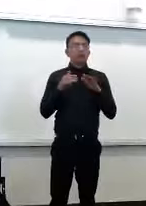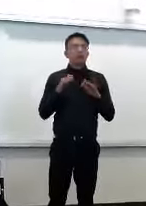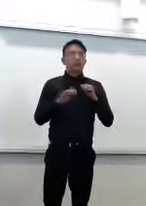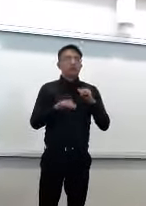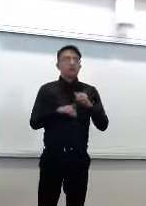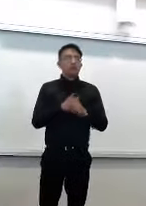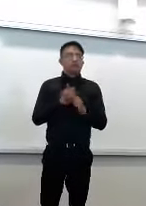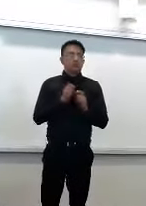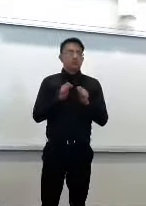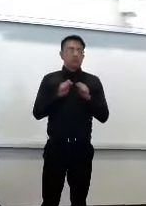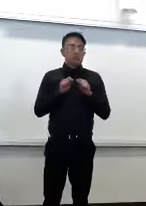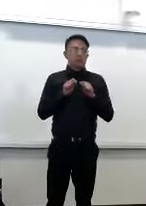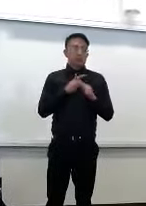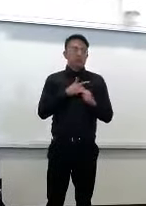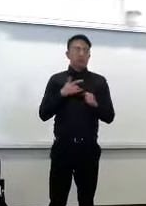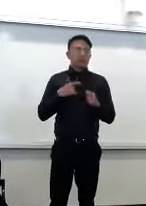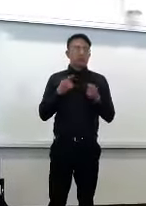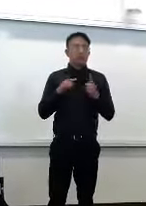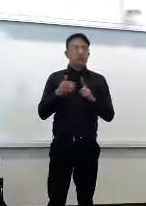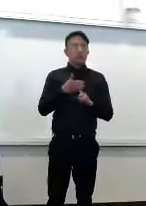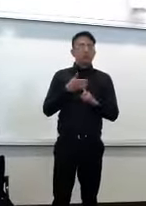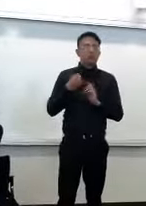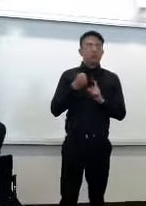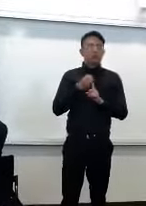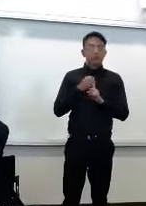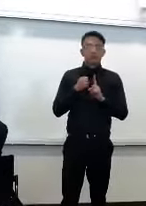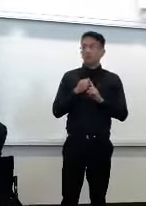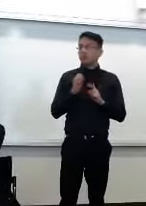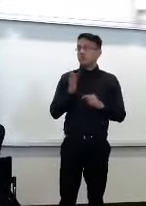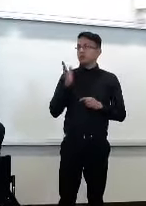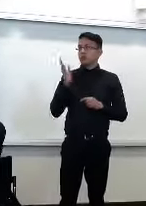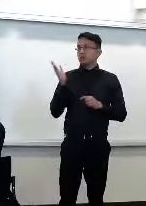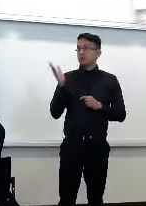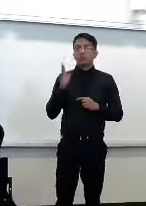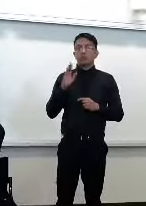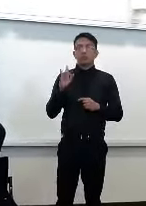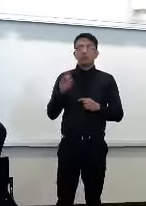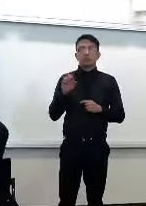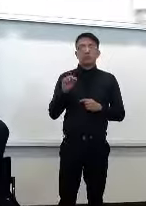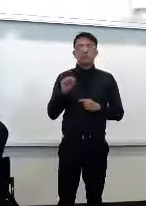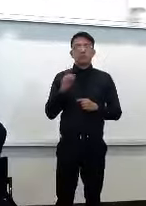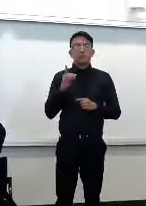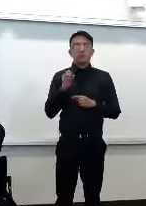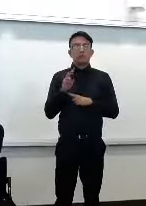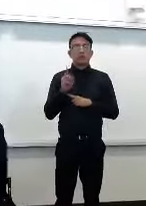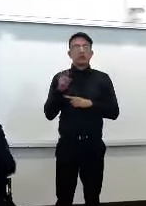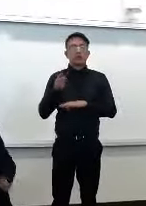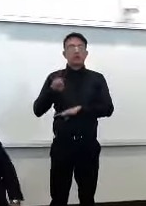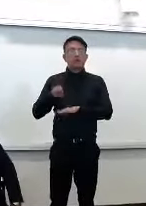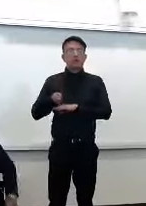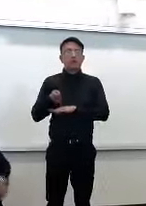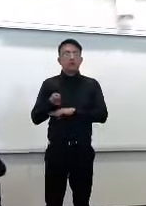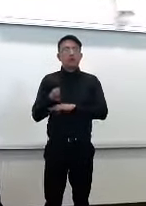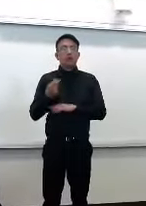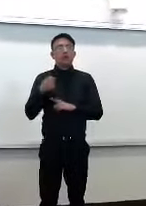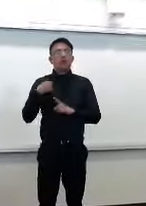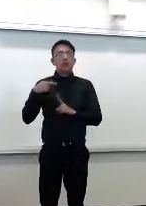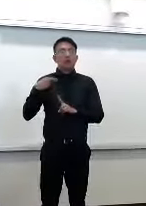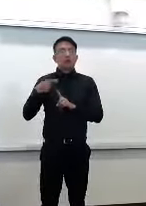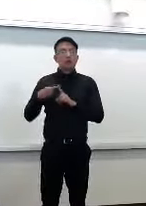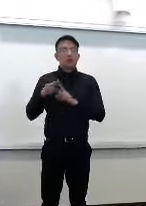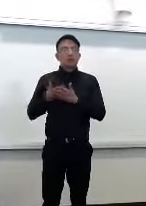Salud y Protección Social. Y Juan David Camacho, que es quien va a moderar este panel, es abogado, es ex asesor